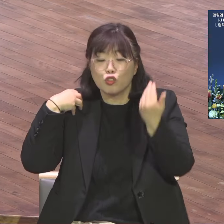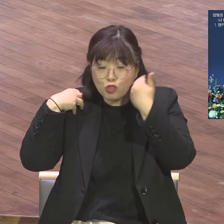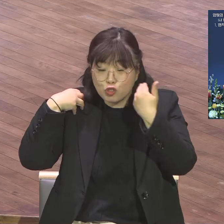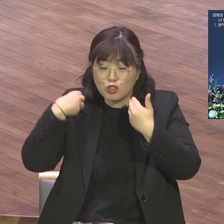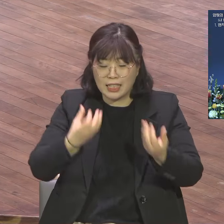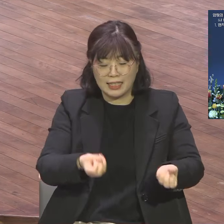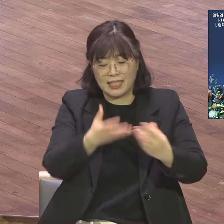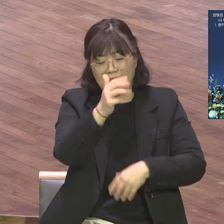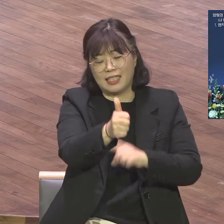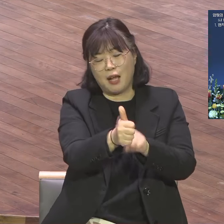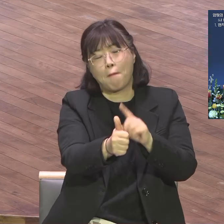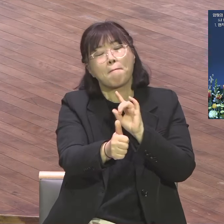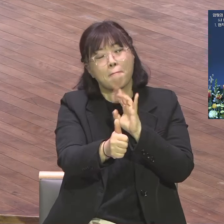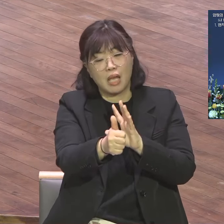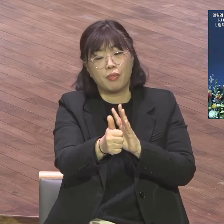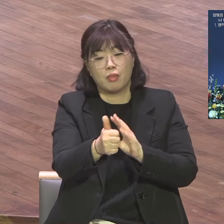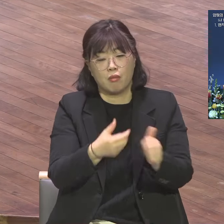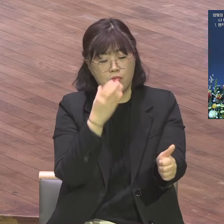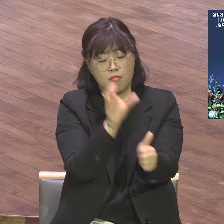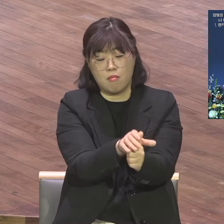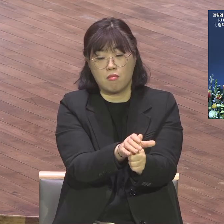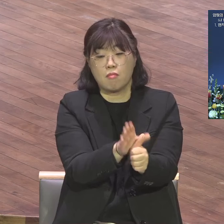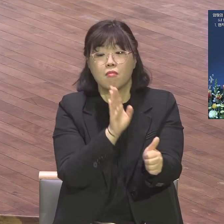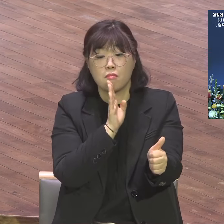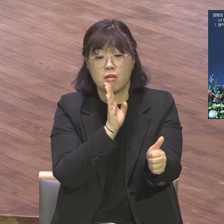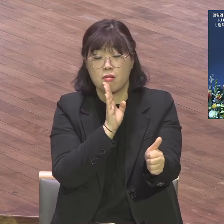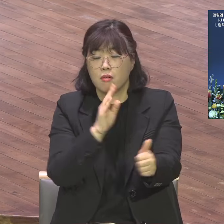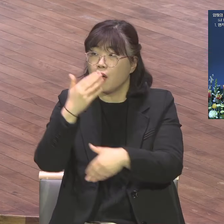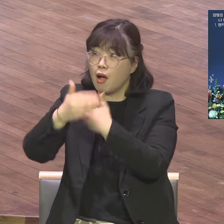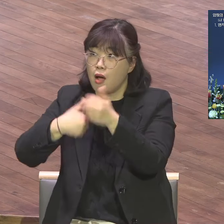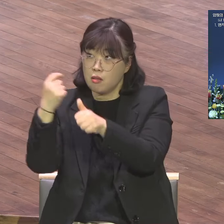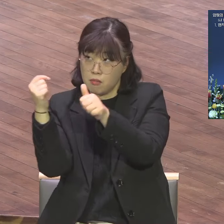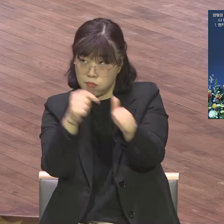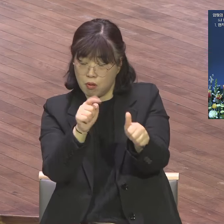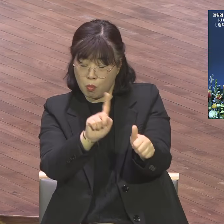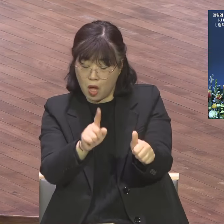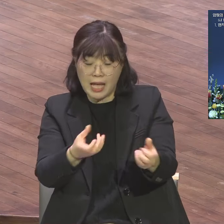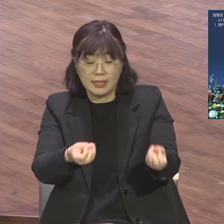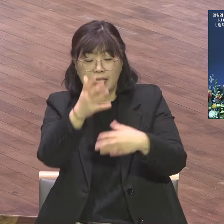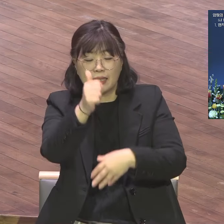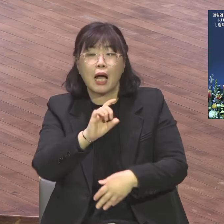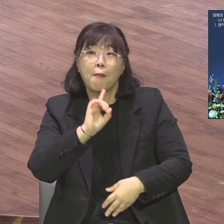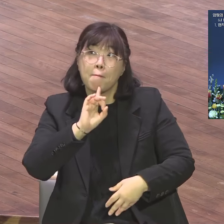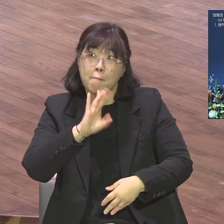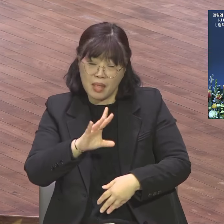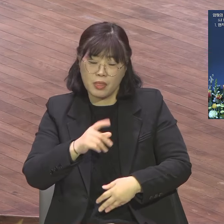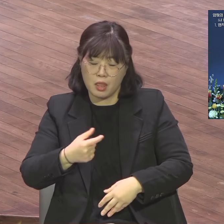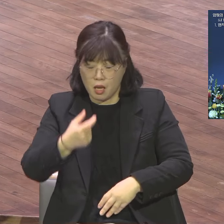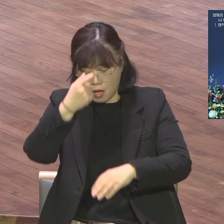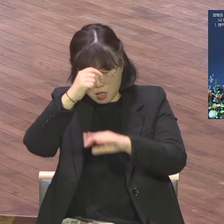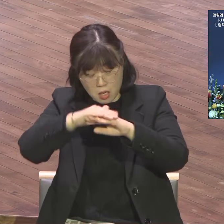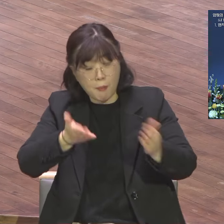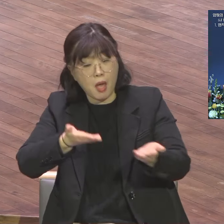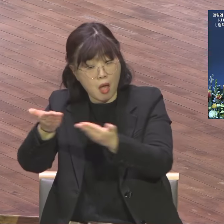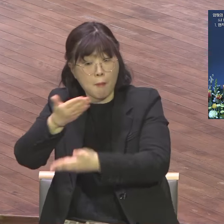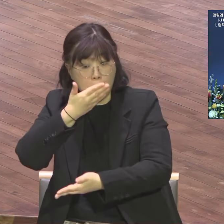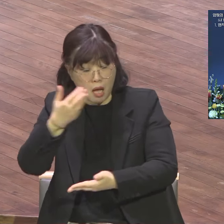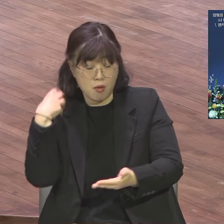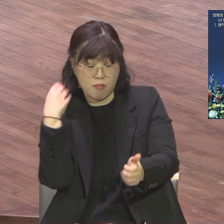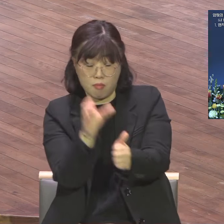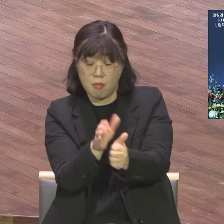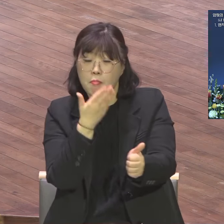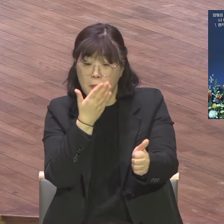그 예배를 자기가 와가지고 왕이라고 와가지고 직접 향단에 분향을 한